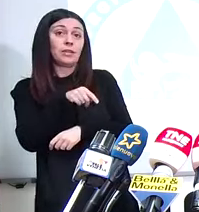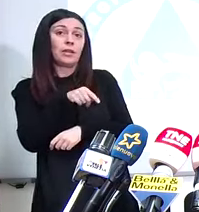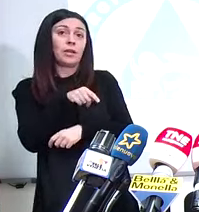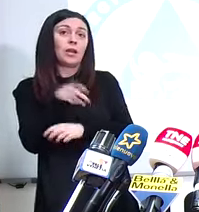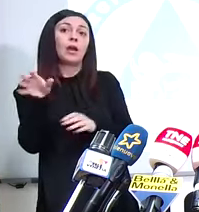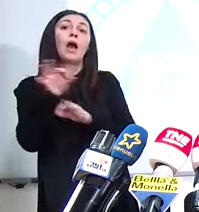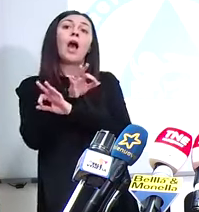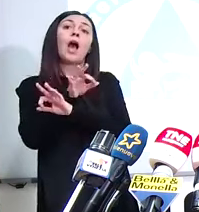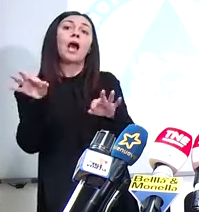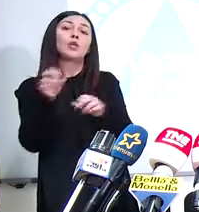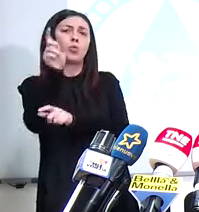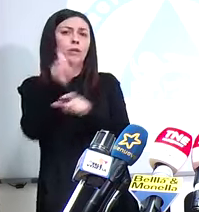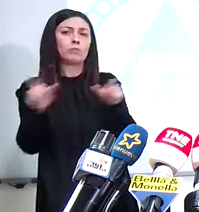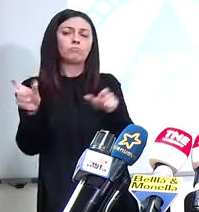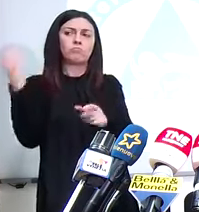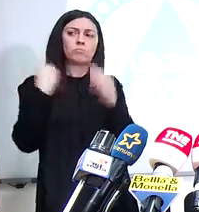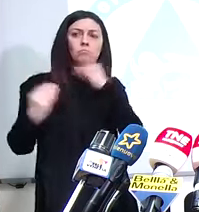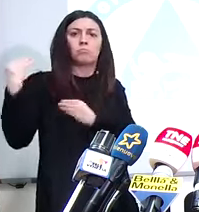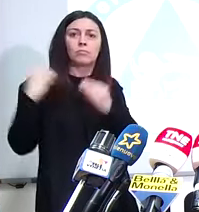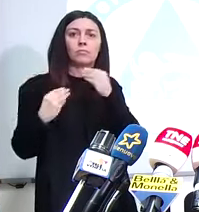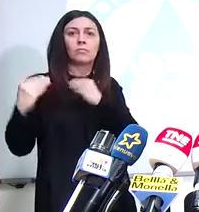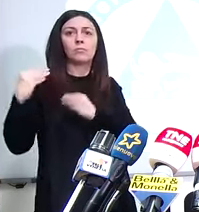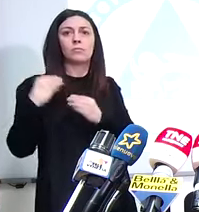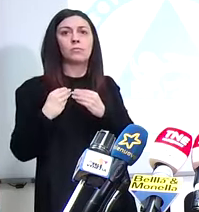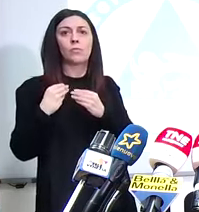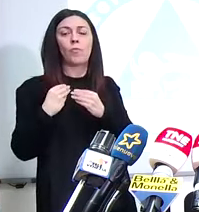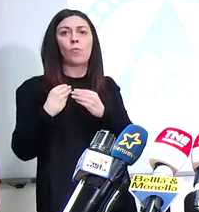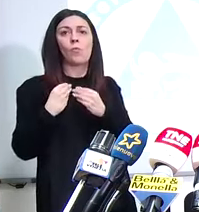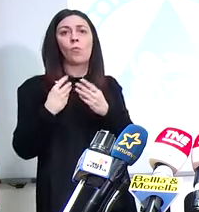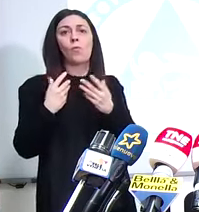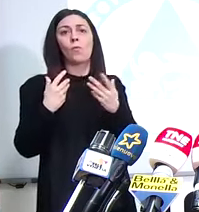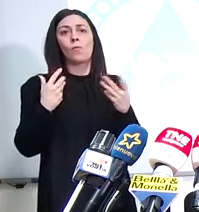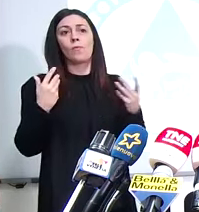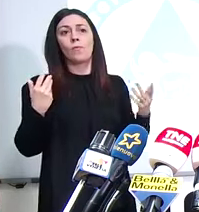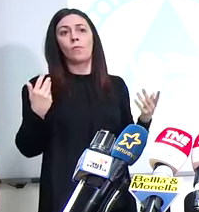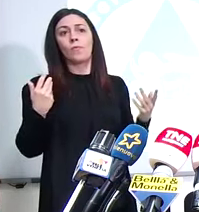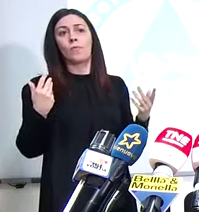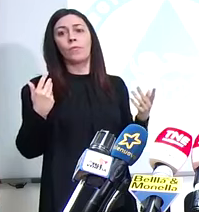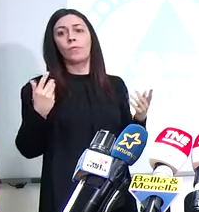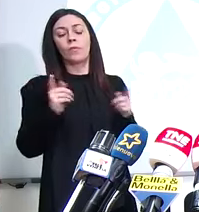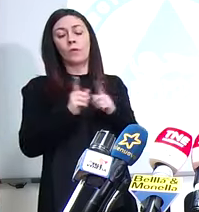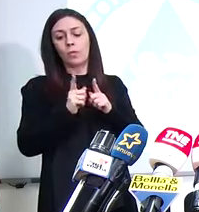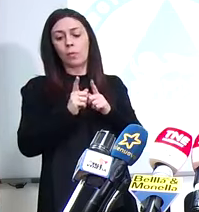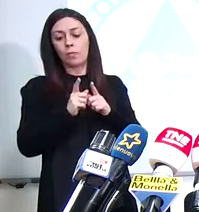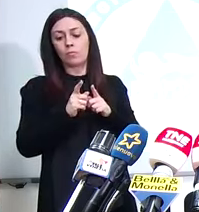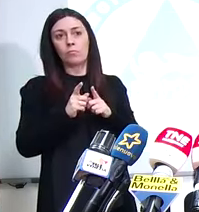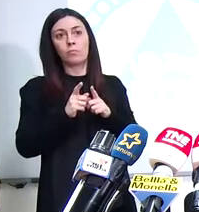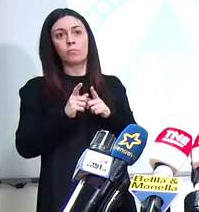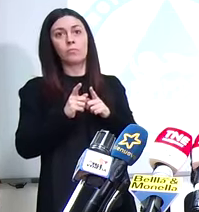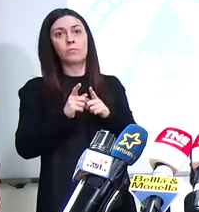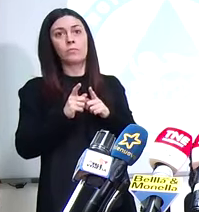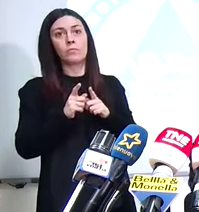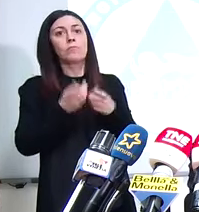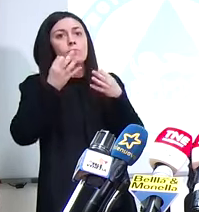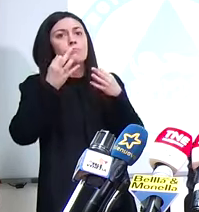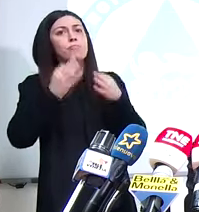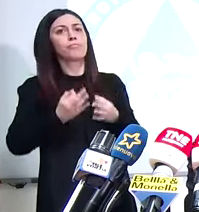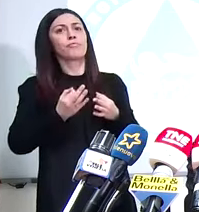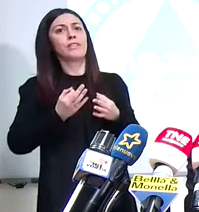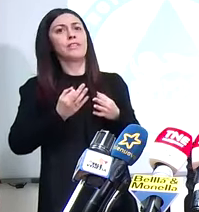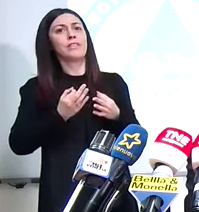vari telespettatori eventualmente di istituire un conto corrente per poter effettuare